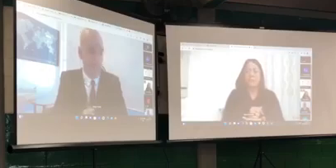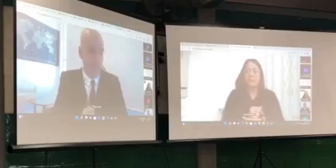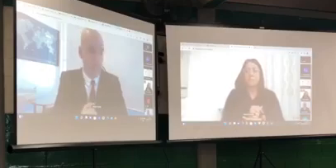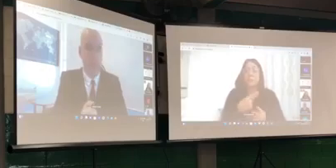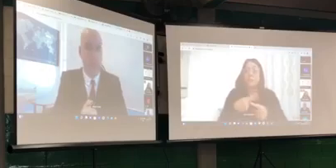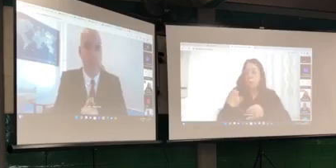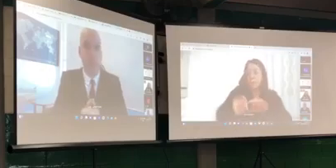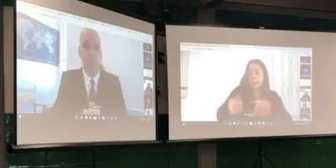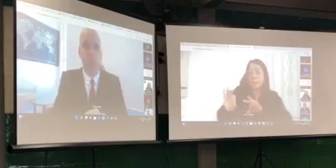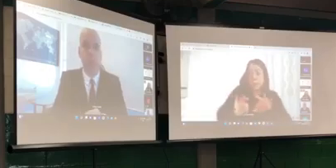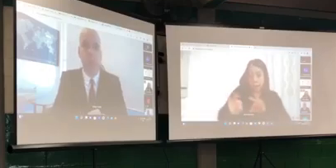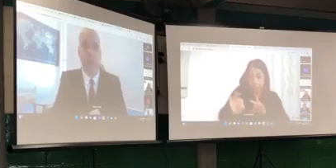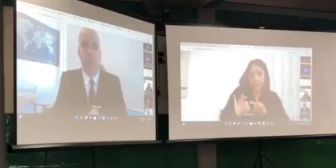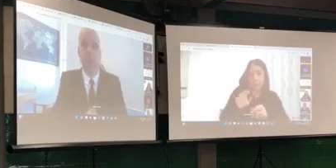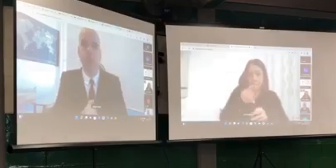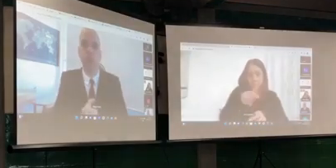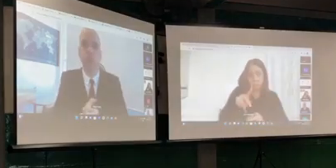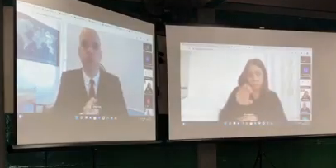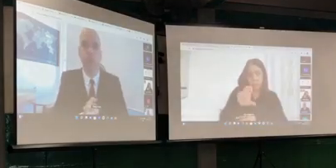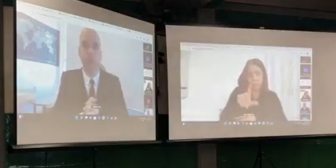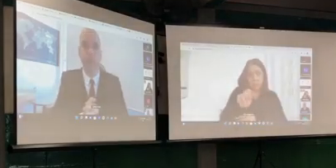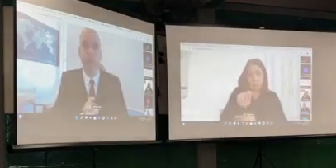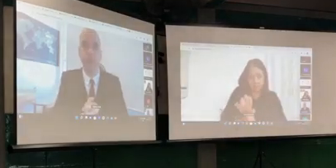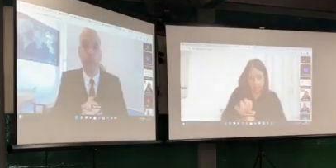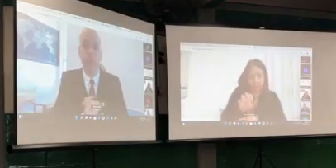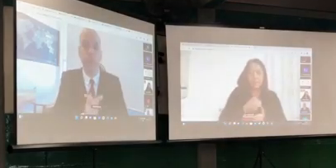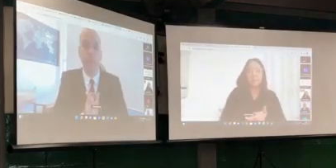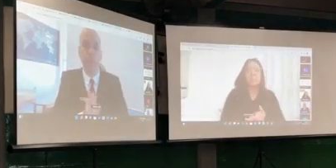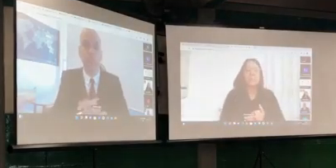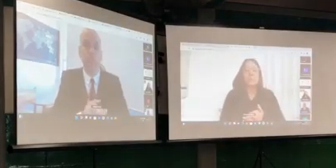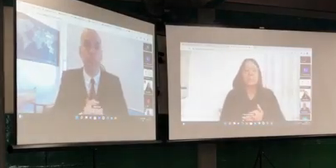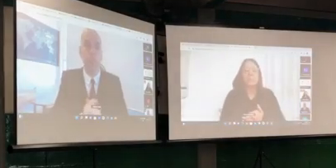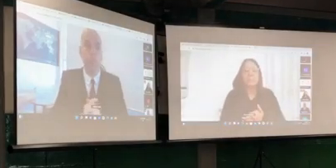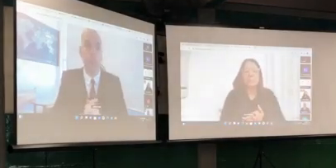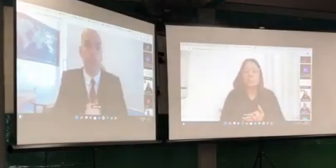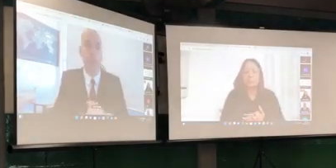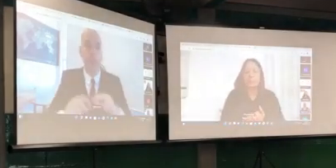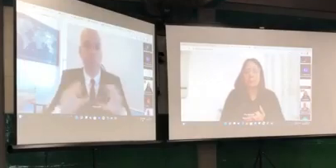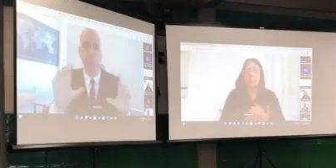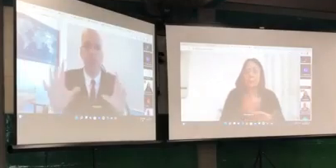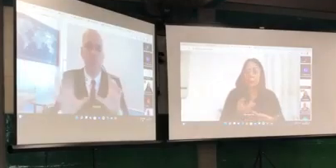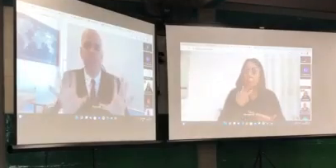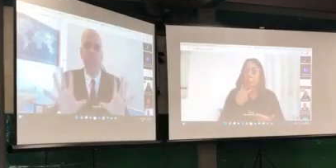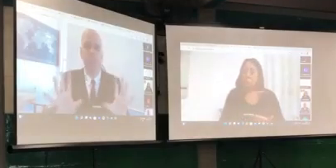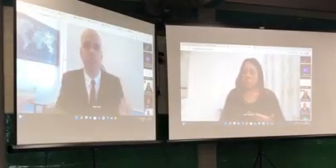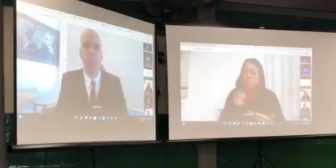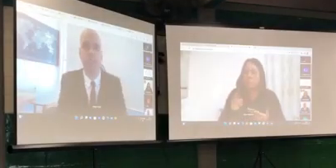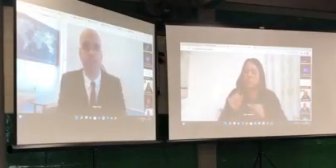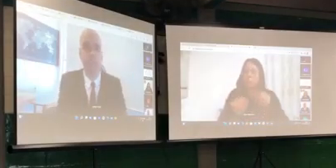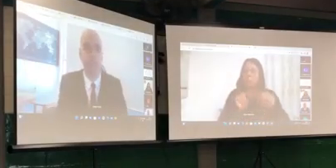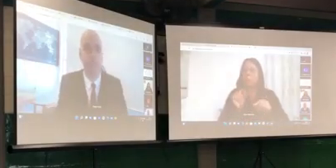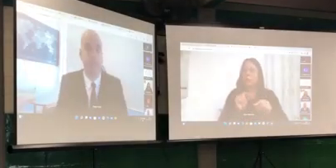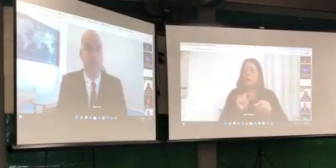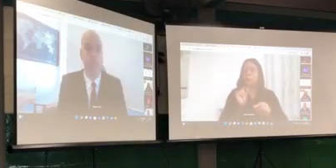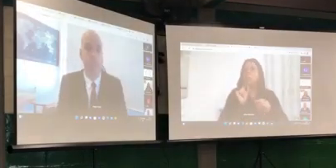organizada pela professora Eliane Raimundo, né? Então eu vou falar para vocês um pouquinho das leis, né? Eu